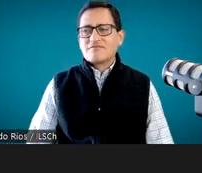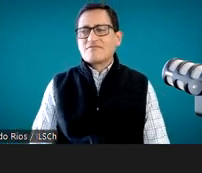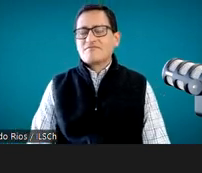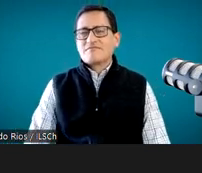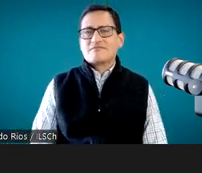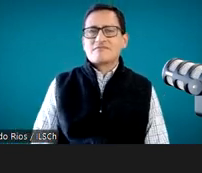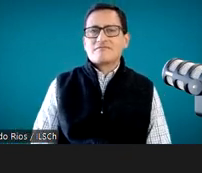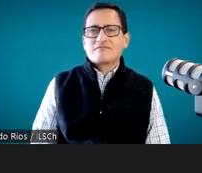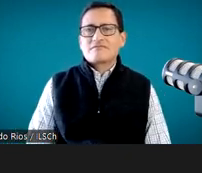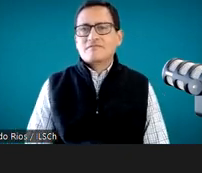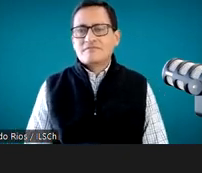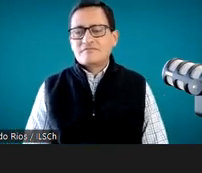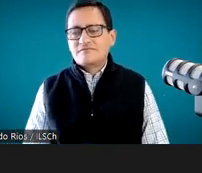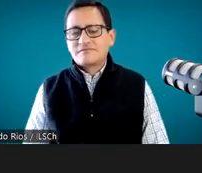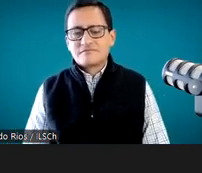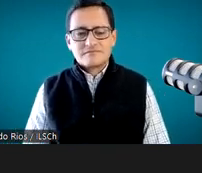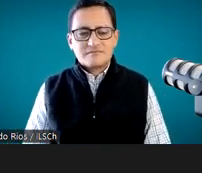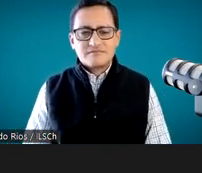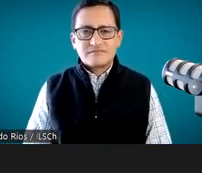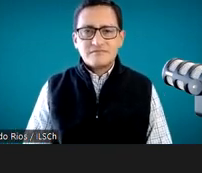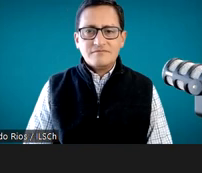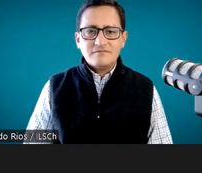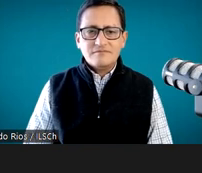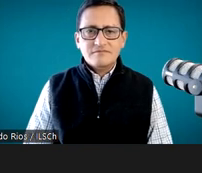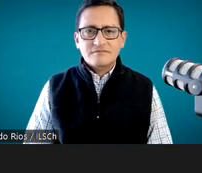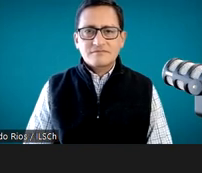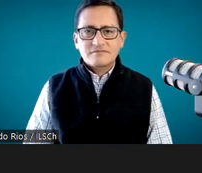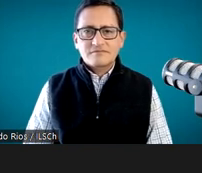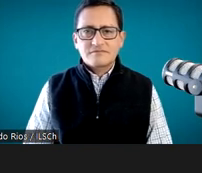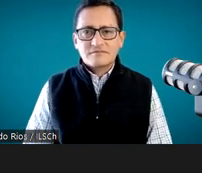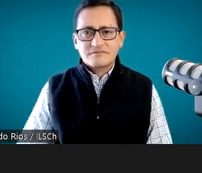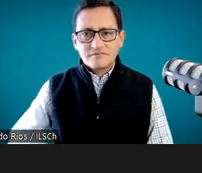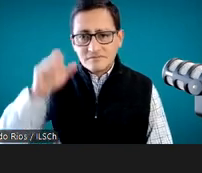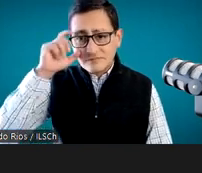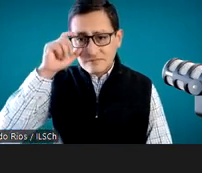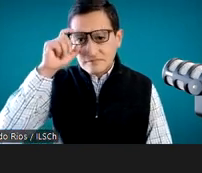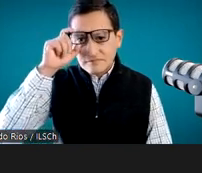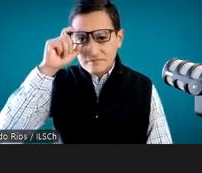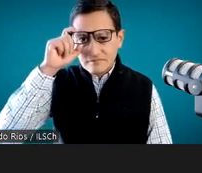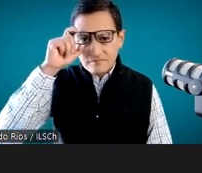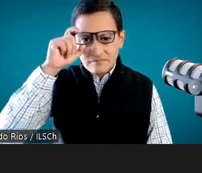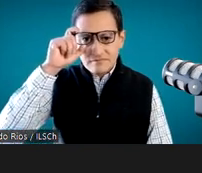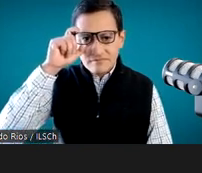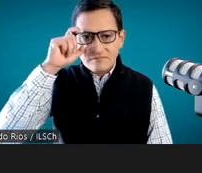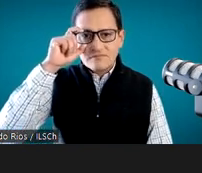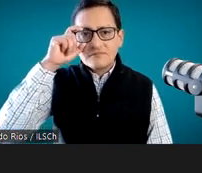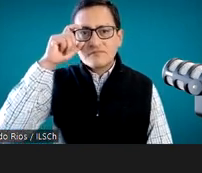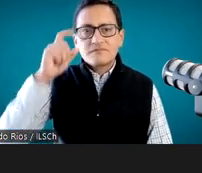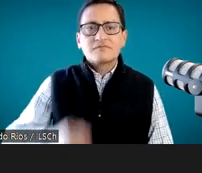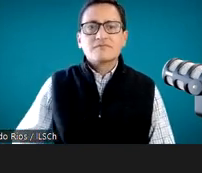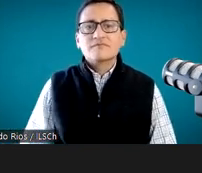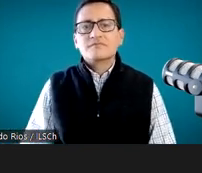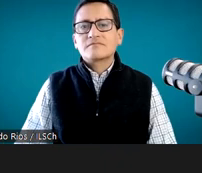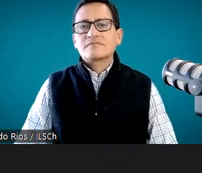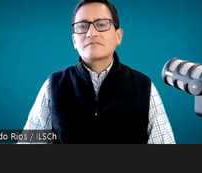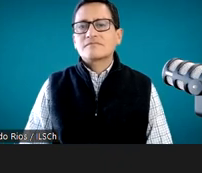a participar en este curso para obtener mayores herramientas, y si bien en el colegio